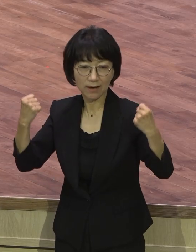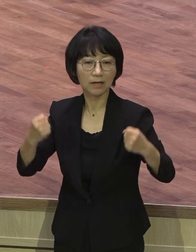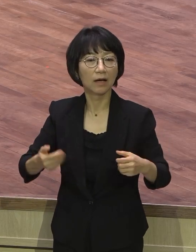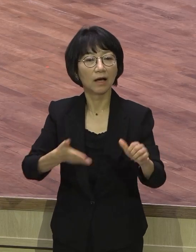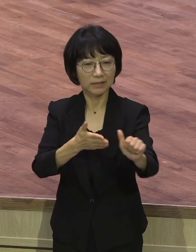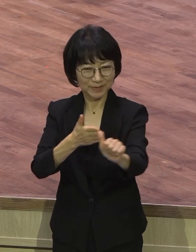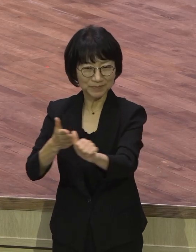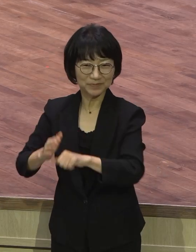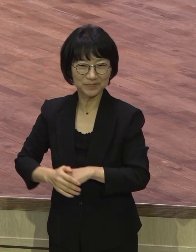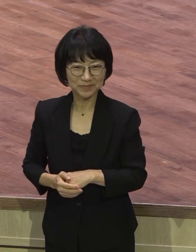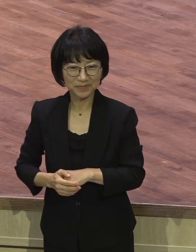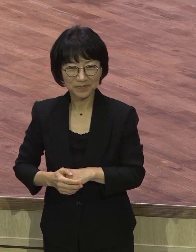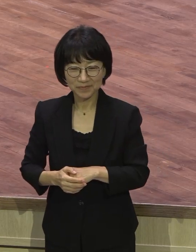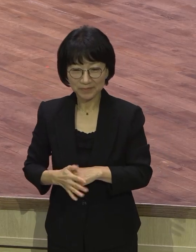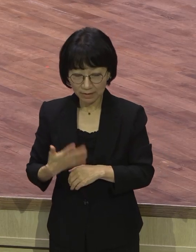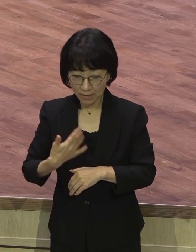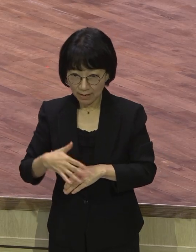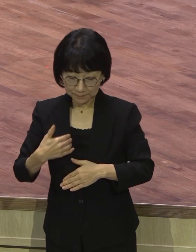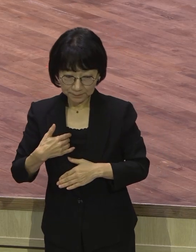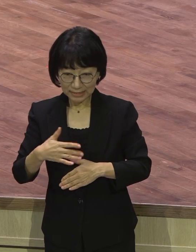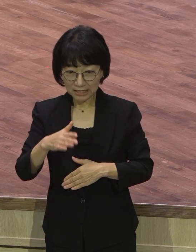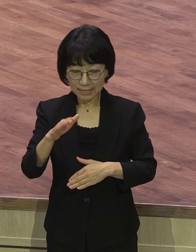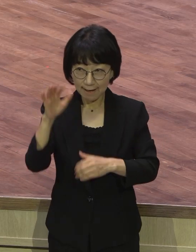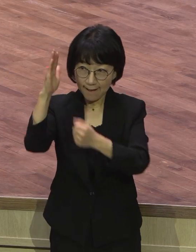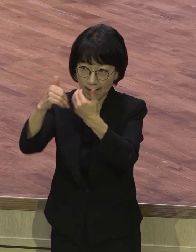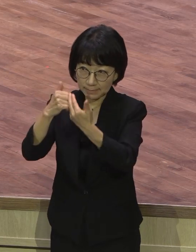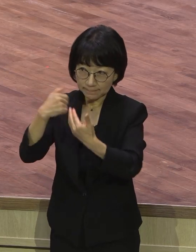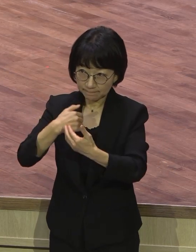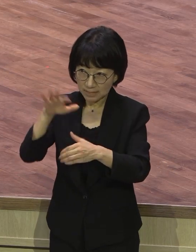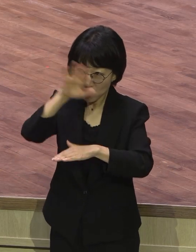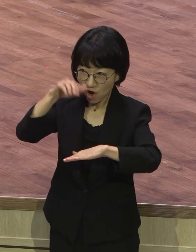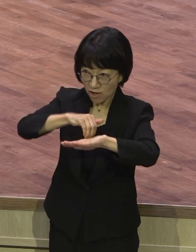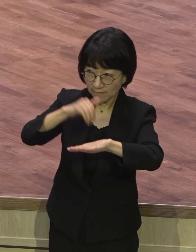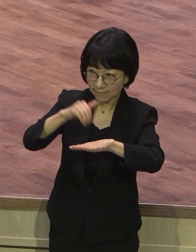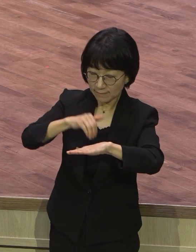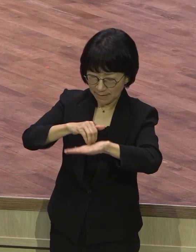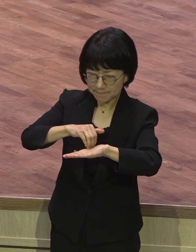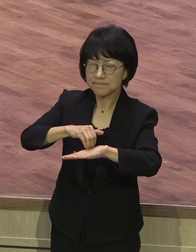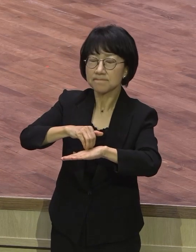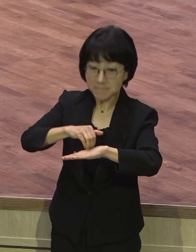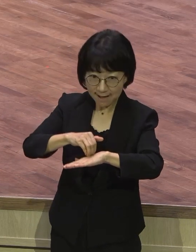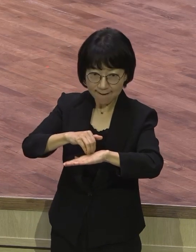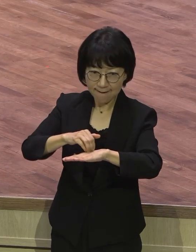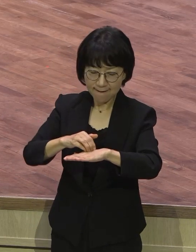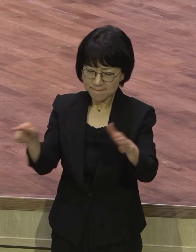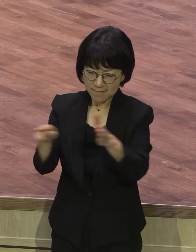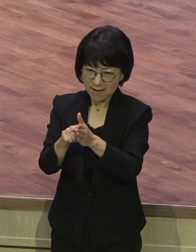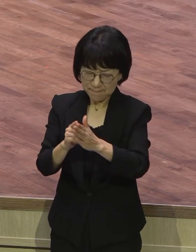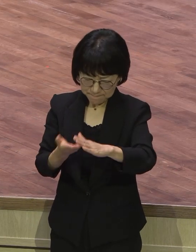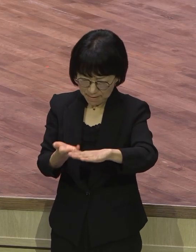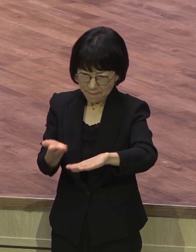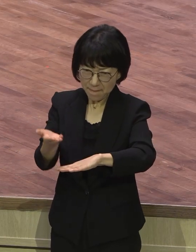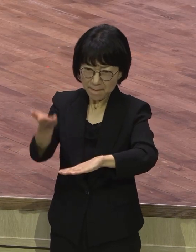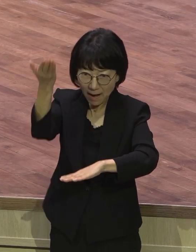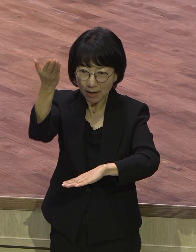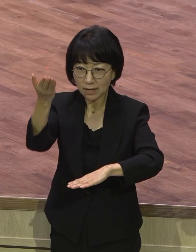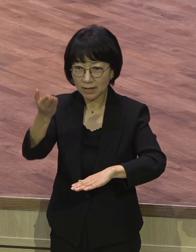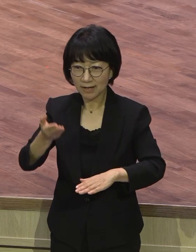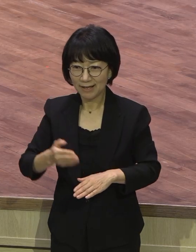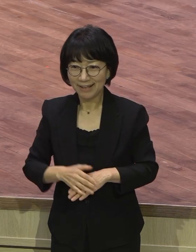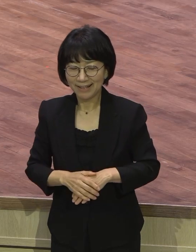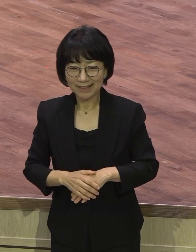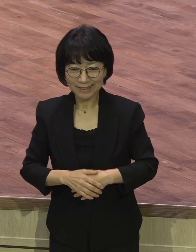영적으로 그렇게 연단을 받고 그러면 다 다시 성장할 기회다. 합리해서 서류인다는 말이 그 말이에요.